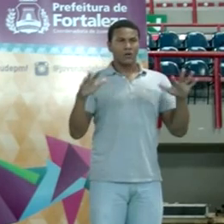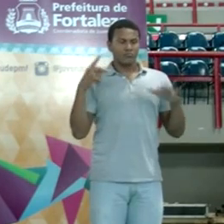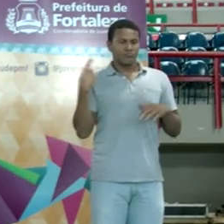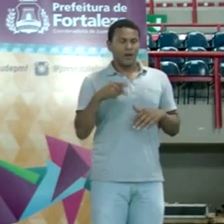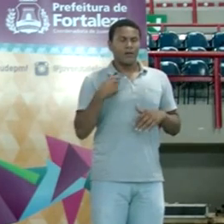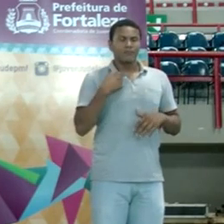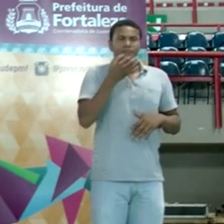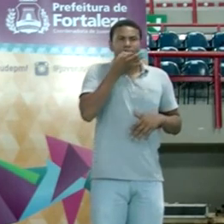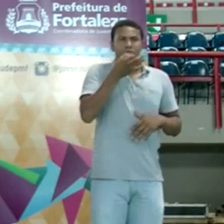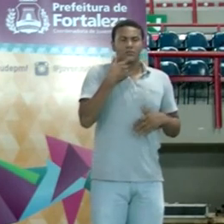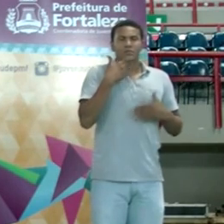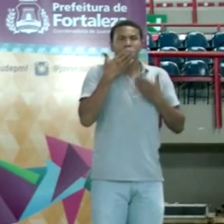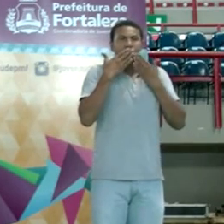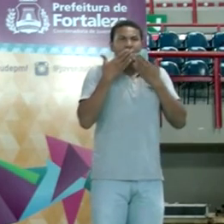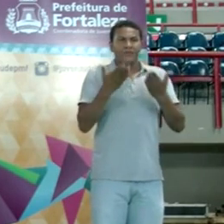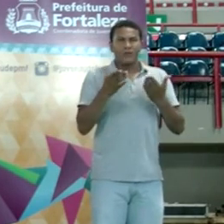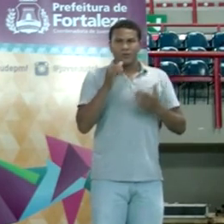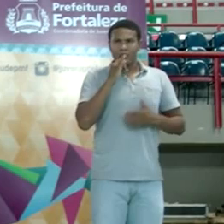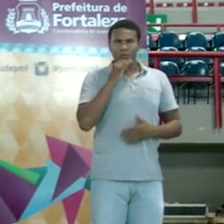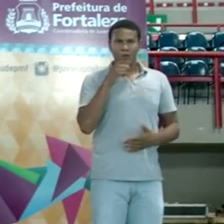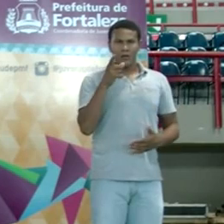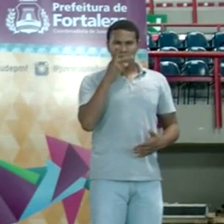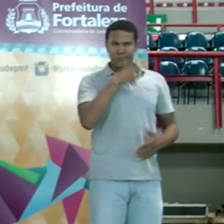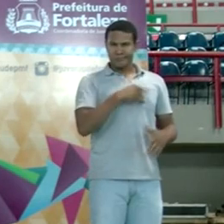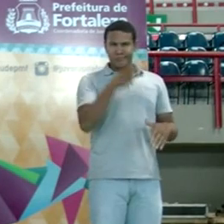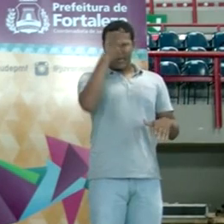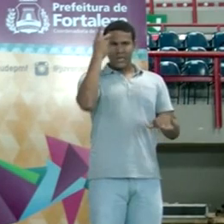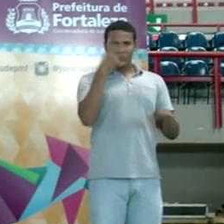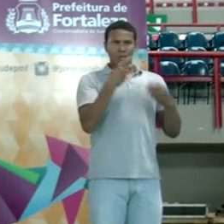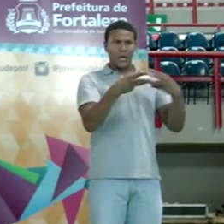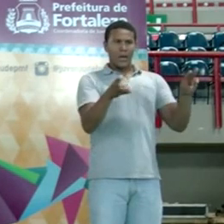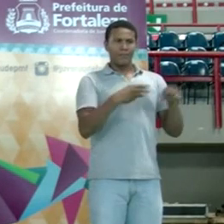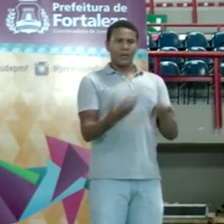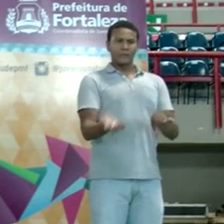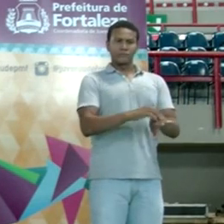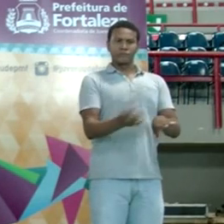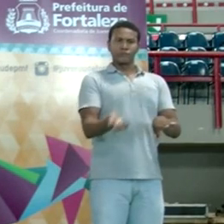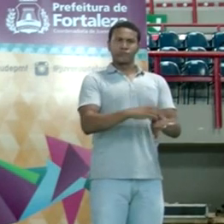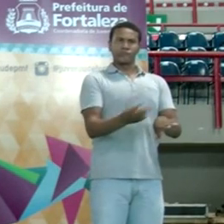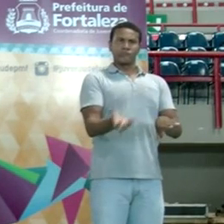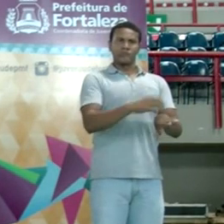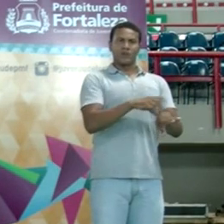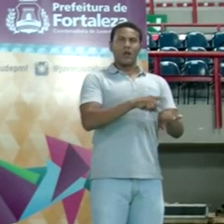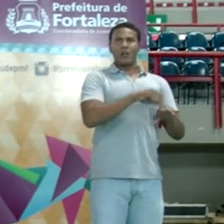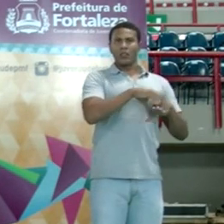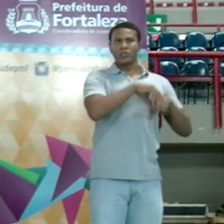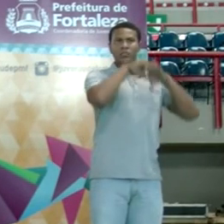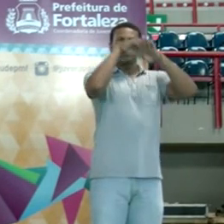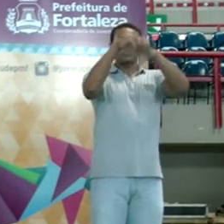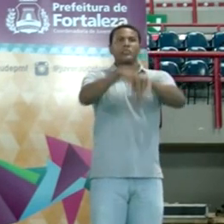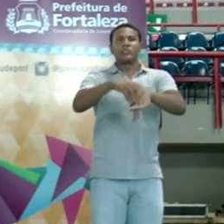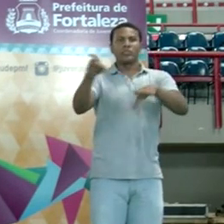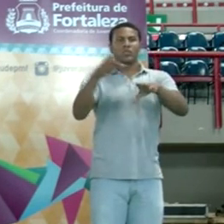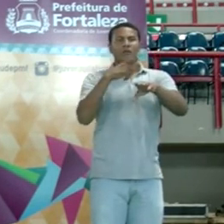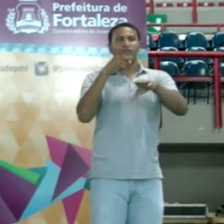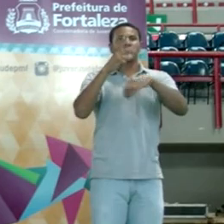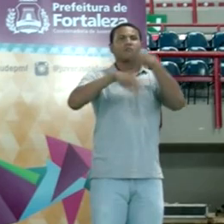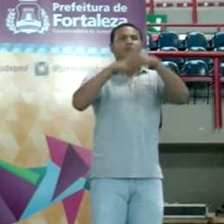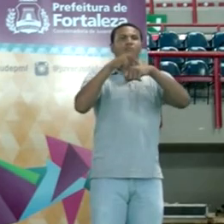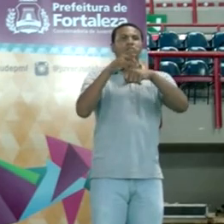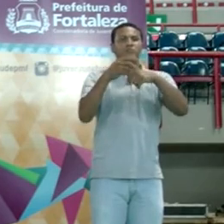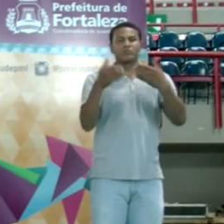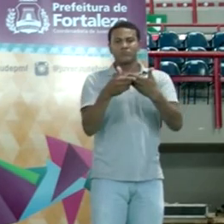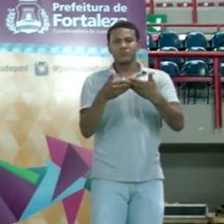pegar os refugiados, a Acnur não faz isso. Joga tudo dentro de um caminhão, tranca e só despacha quando estiver no país do cara,